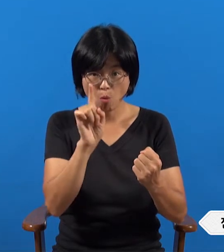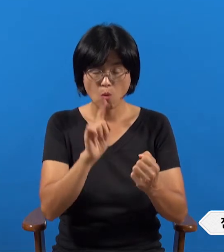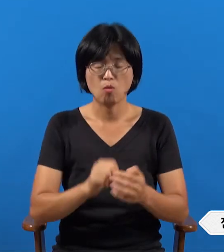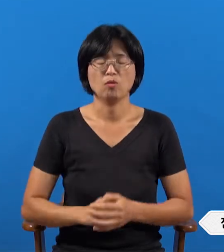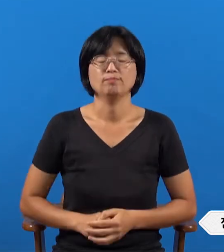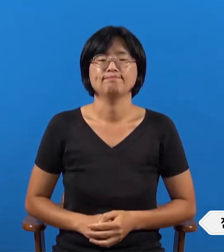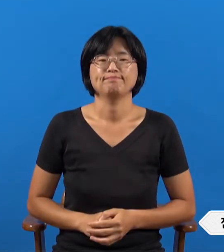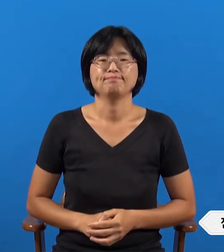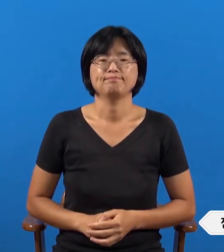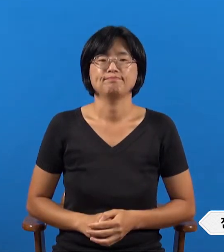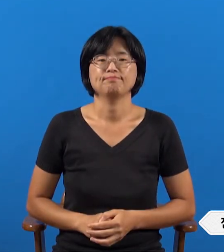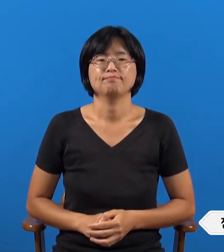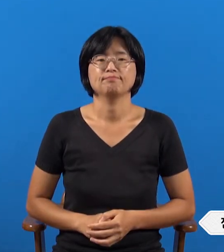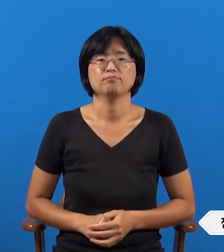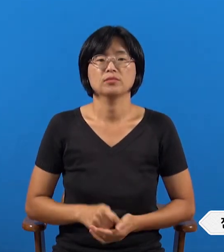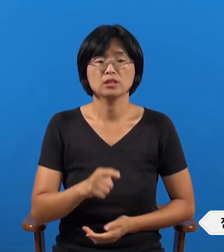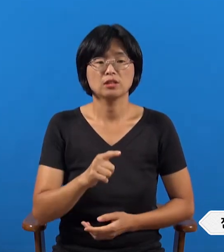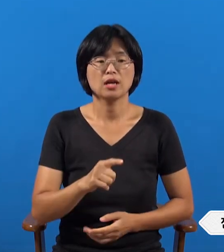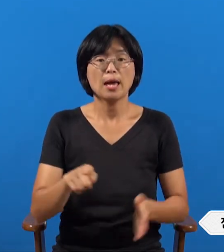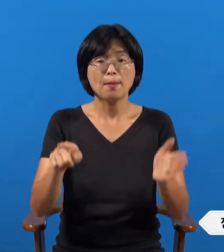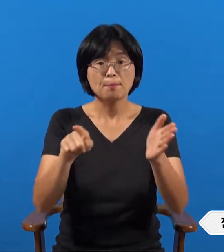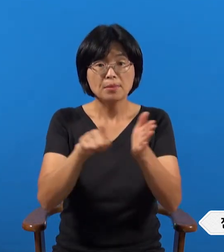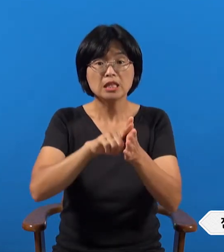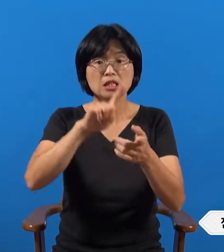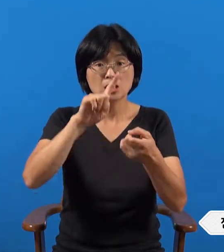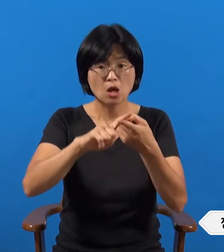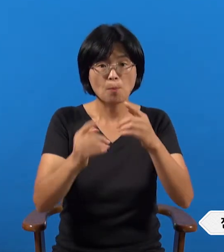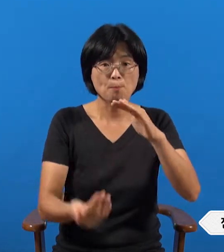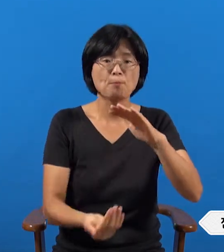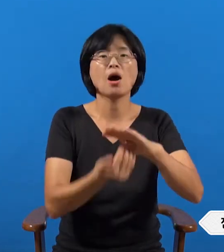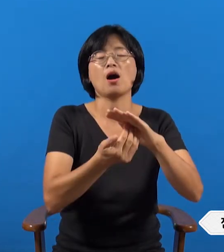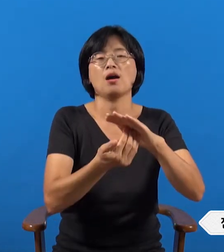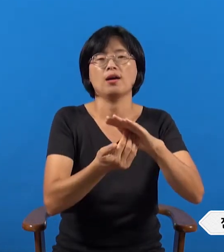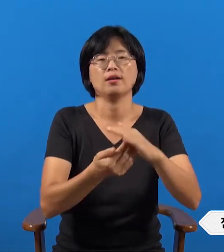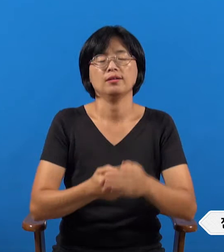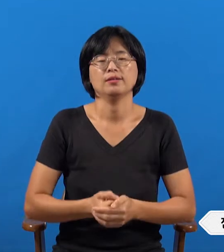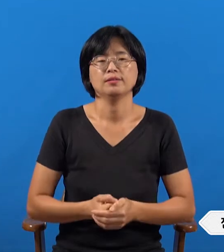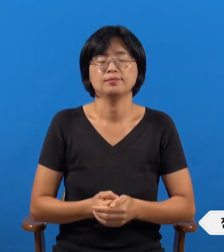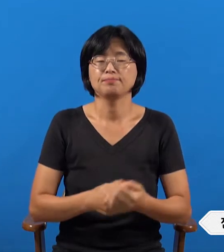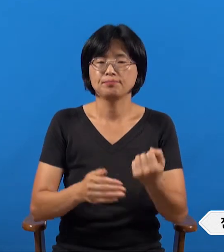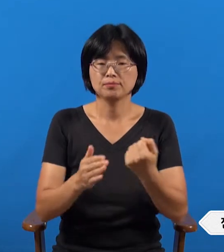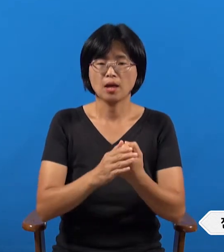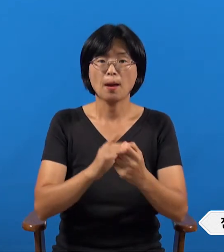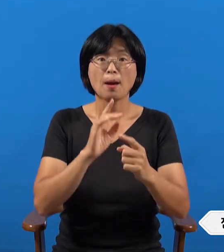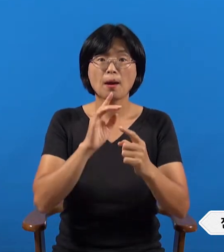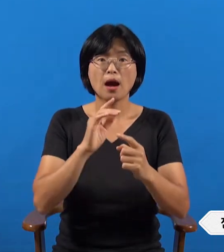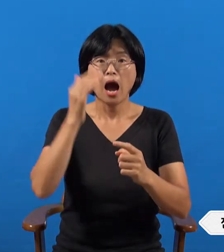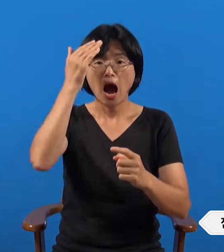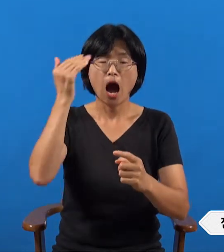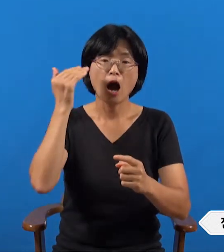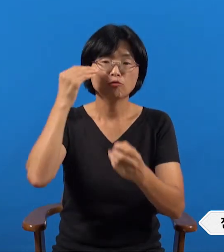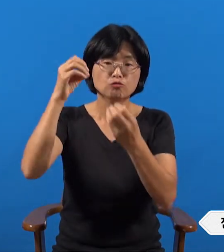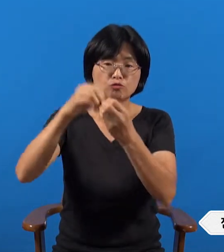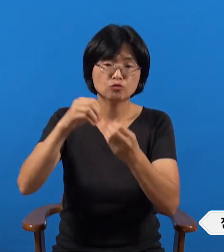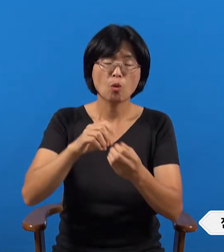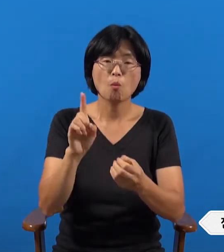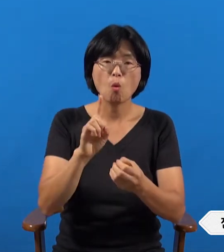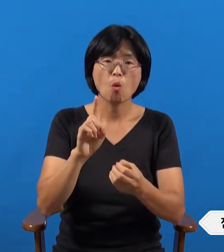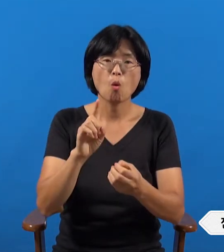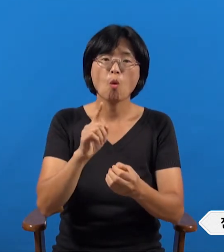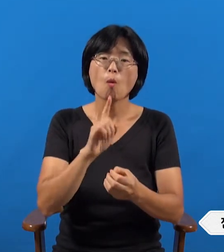말합니다. 그 혀에 힘이 있는 대로 이루어지는 일들이 있습니다. 그래서 우리 말에도 말이